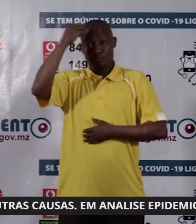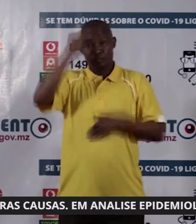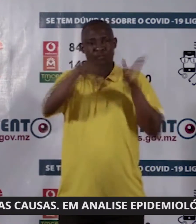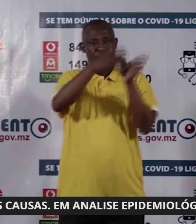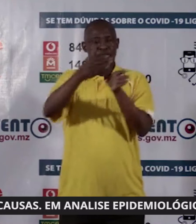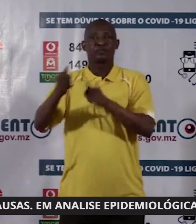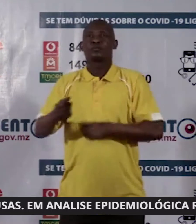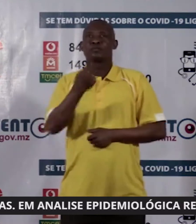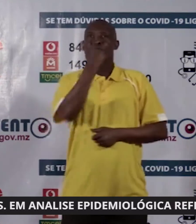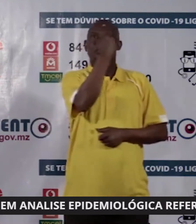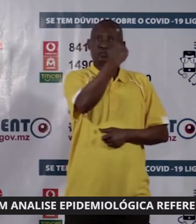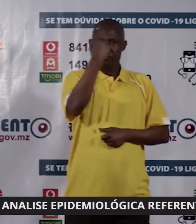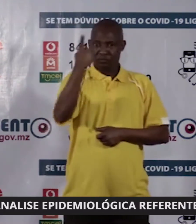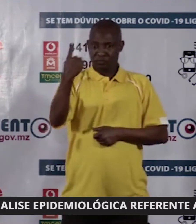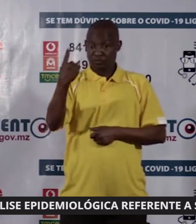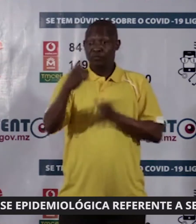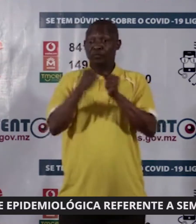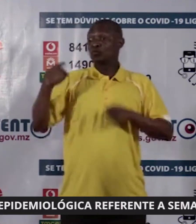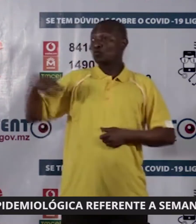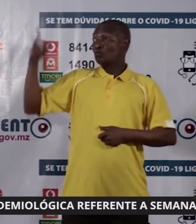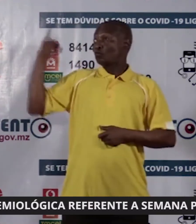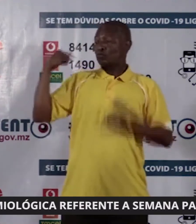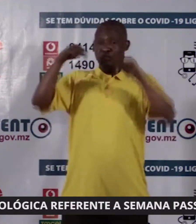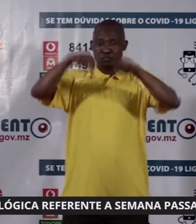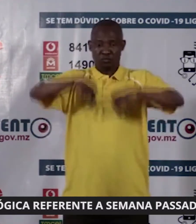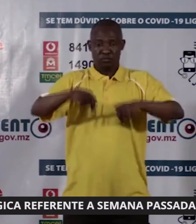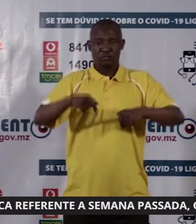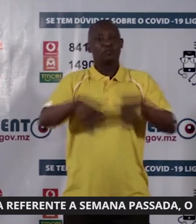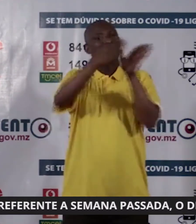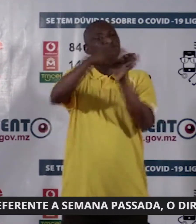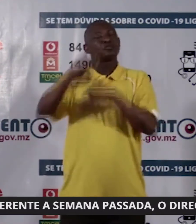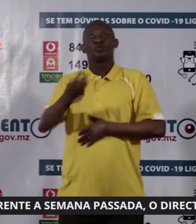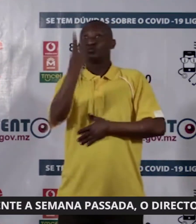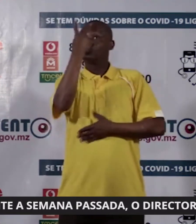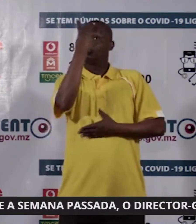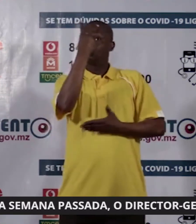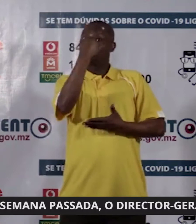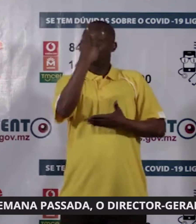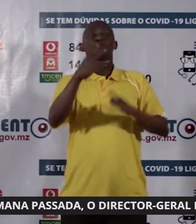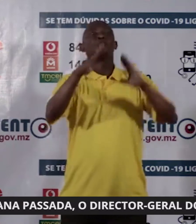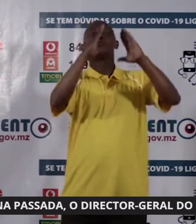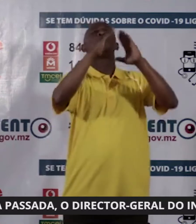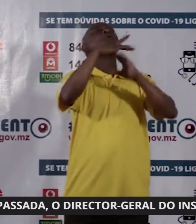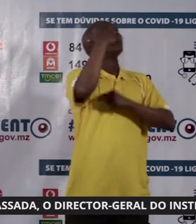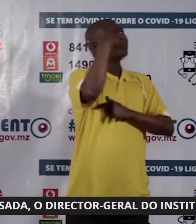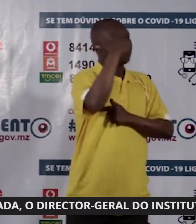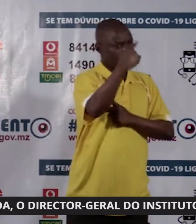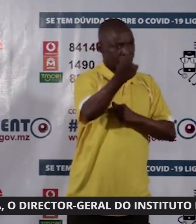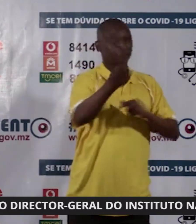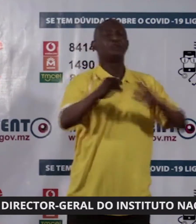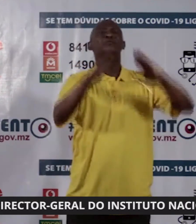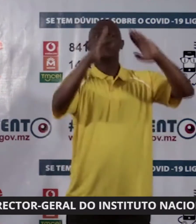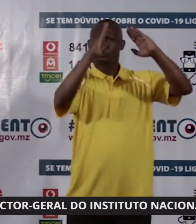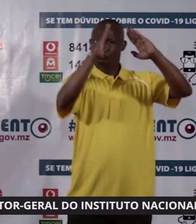horas, registramos 2 altas hospitalares na cidade de Maputo, que vão prosseguir o tratamento